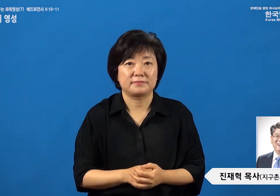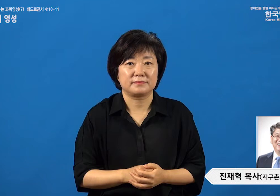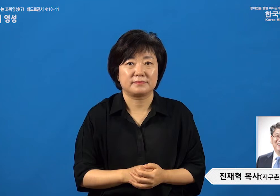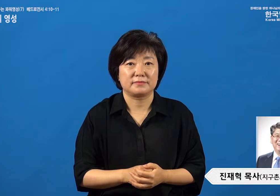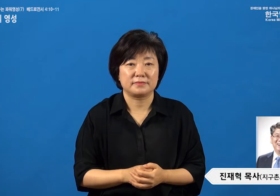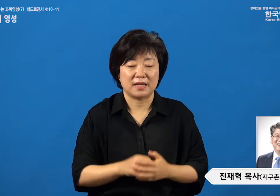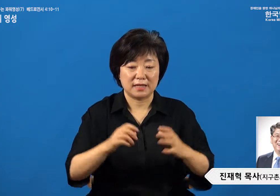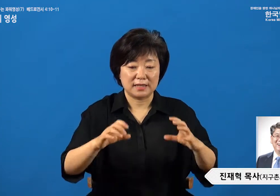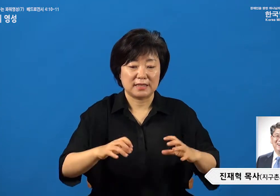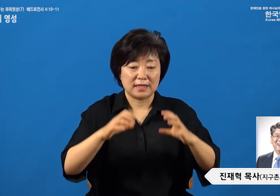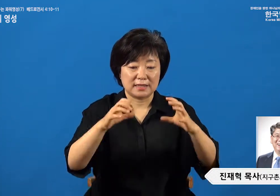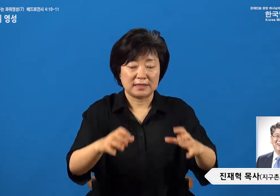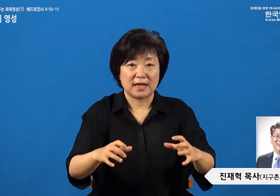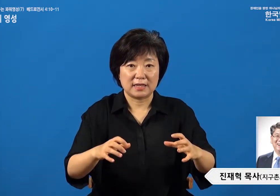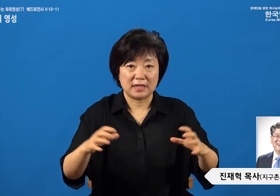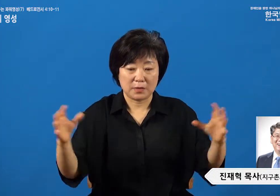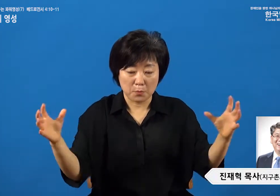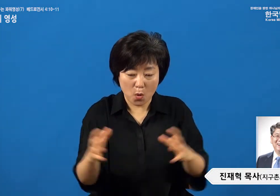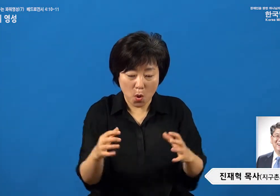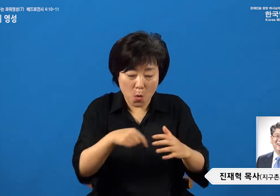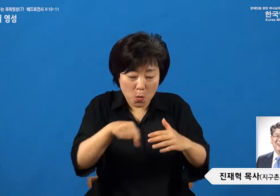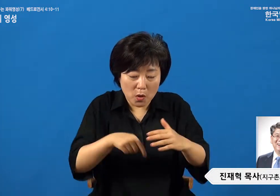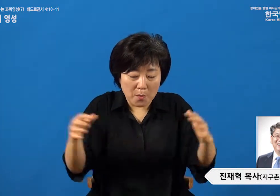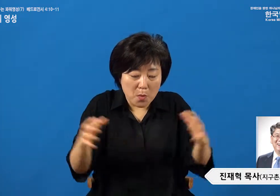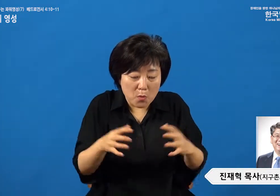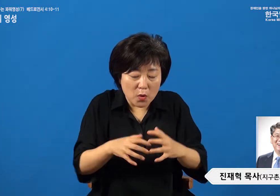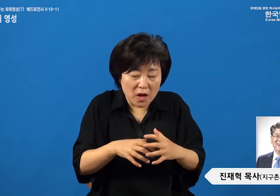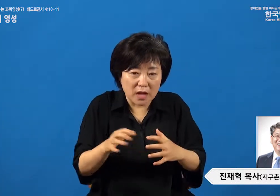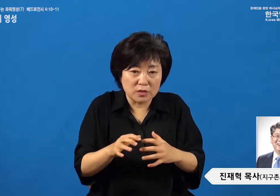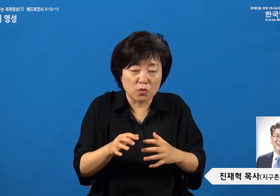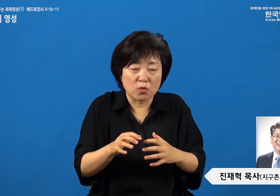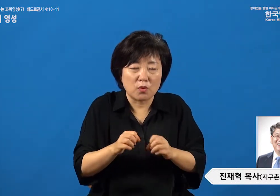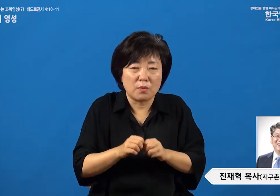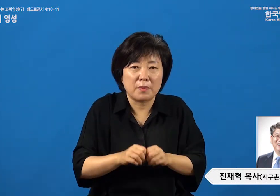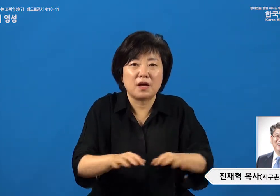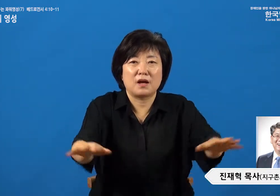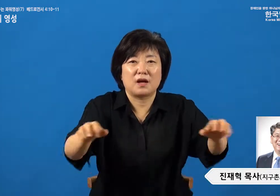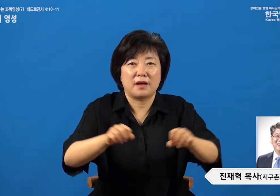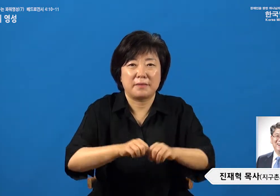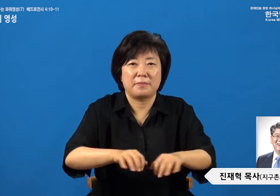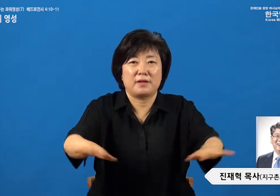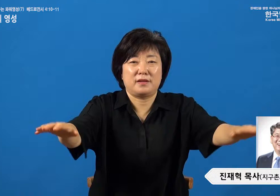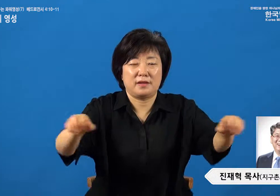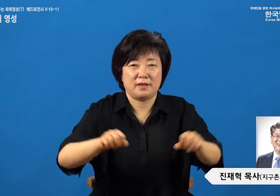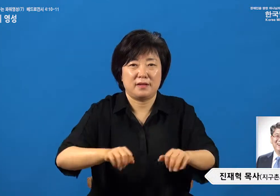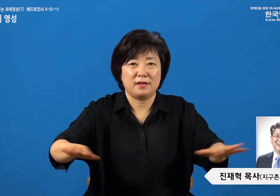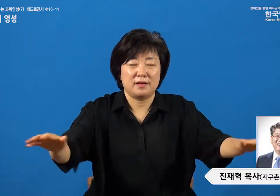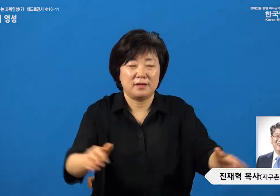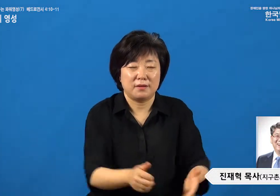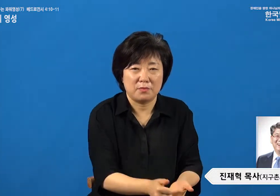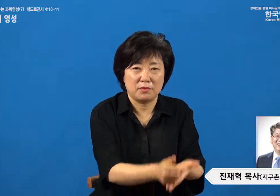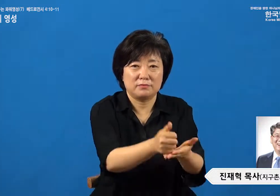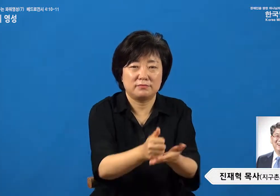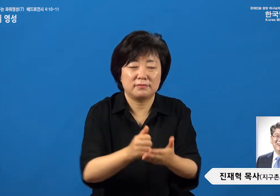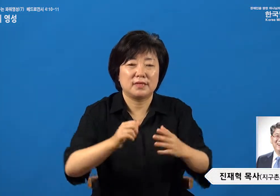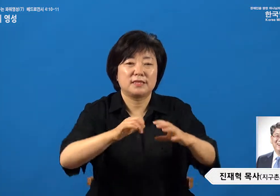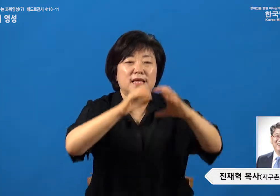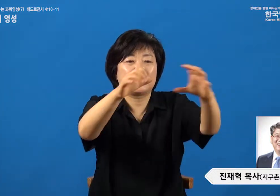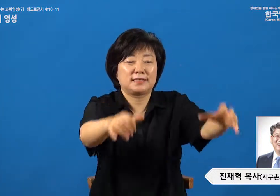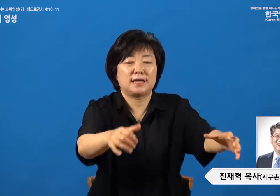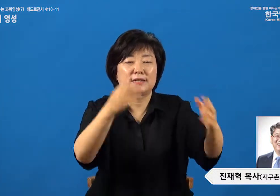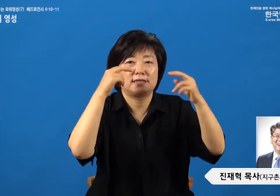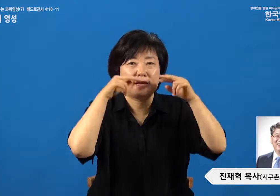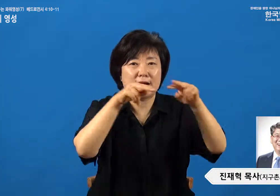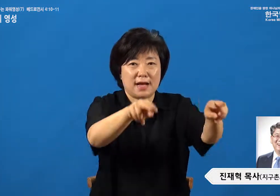세상이 모여지는 교회가 아니라 바로 여기서부터 그렇게 봉사가, 섬김이 온 세상을